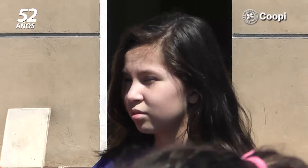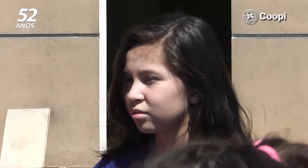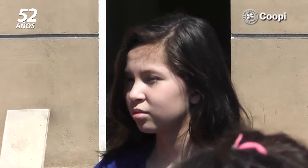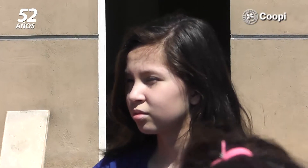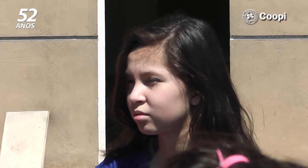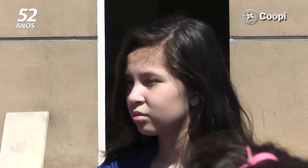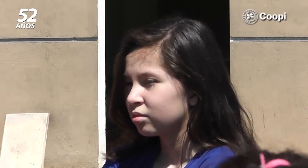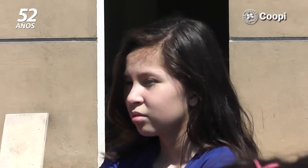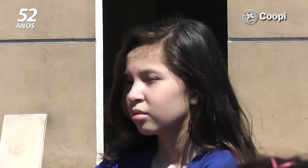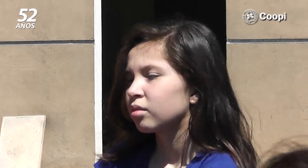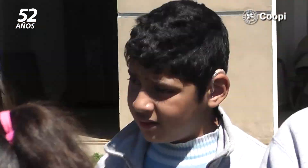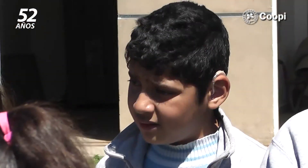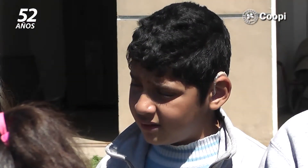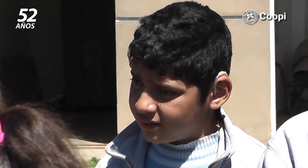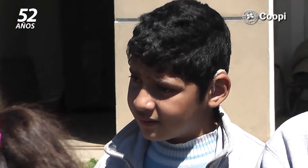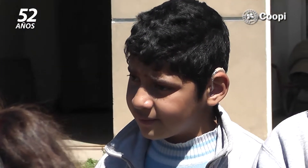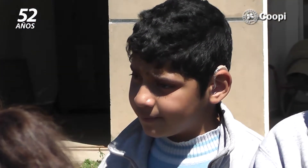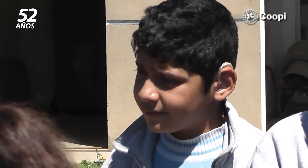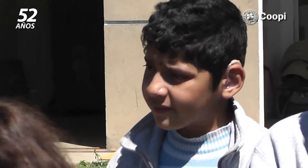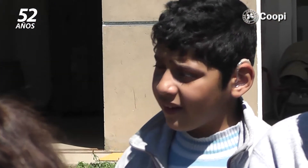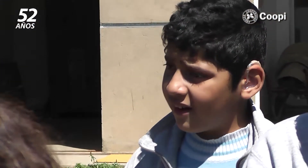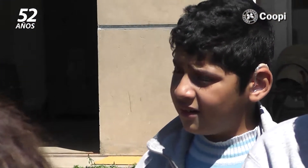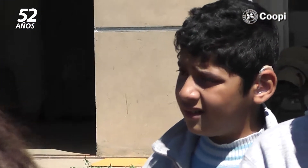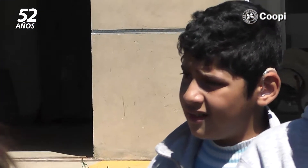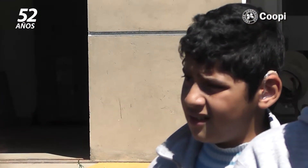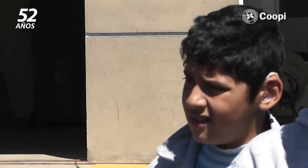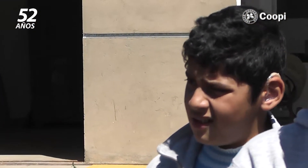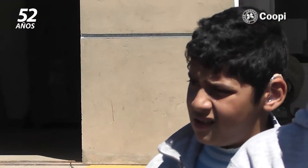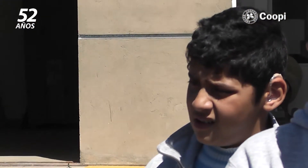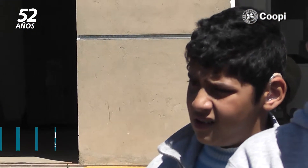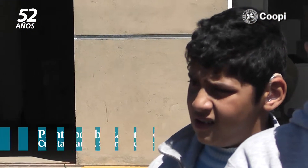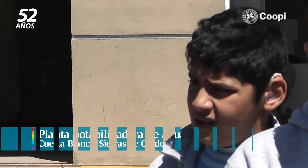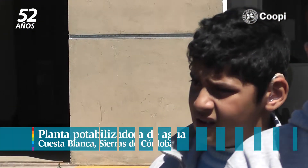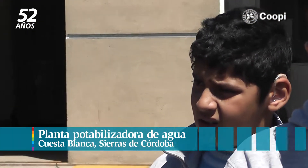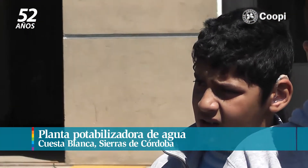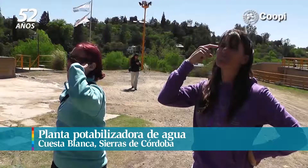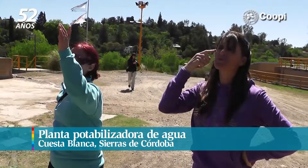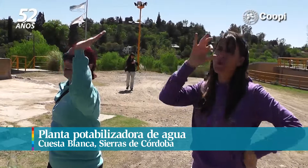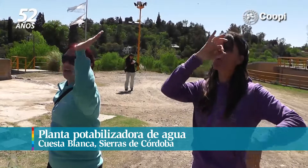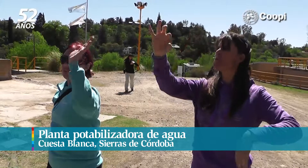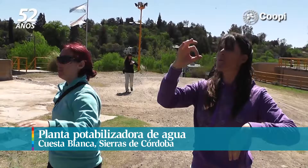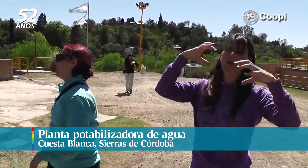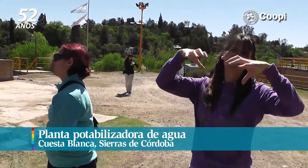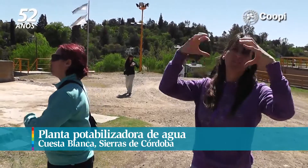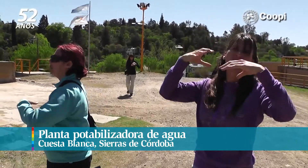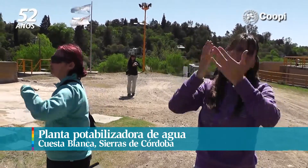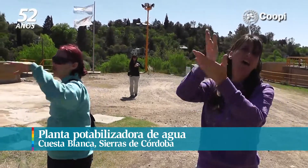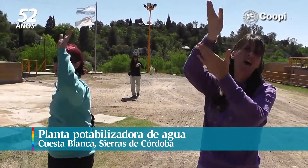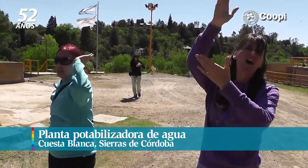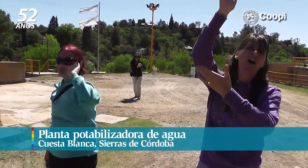agua, creyendo que nunca se va a acabar. O porque la paga, listo, no me importa,